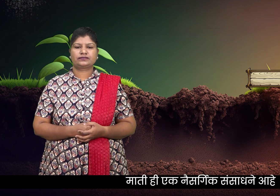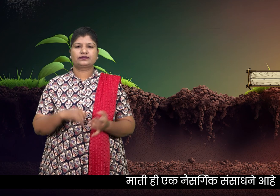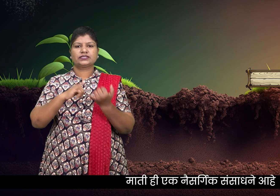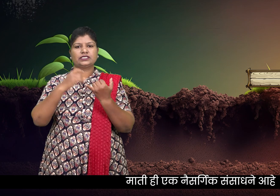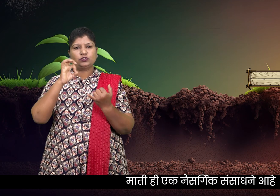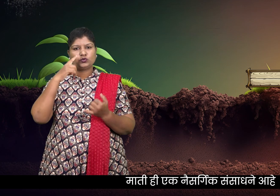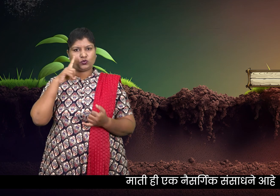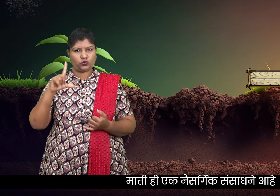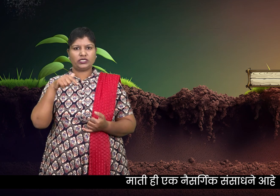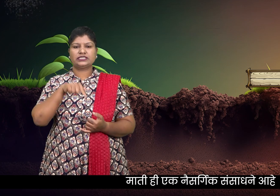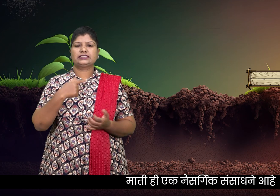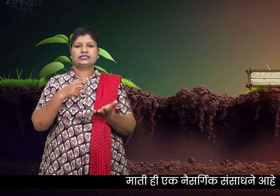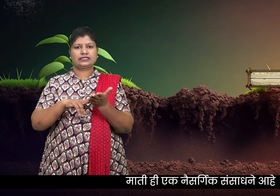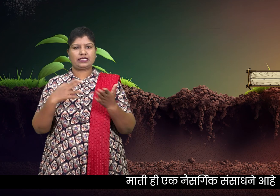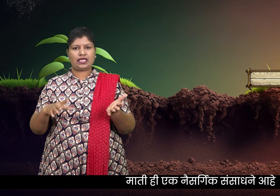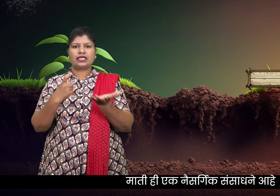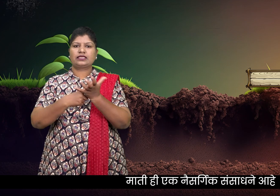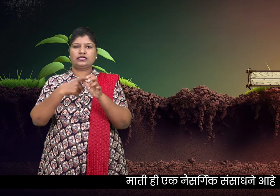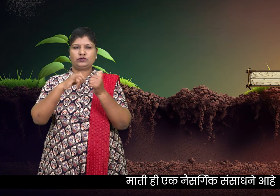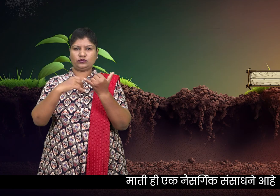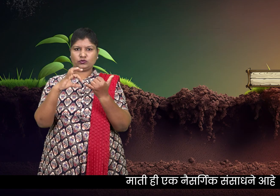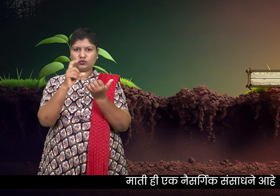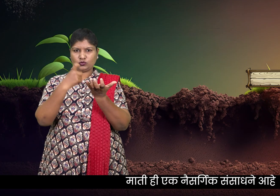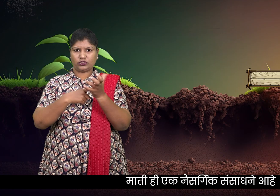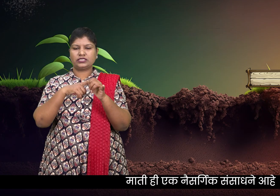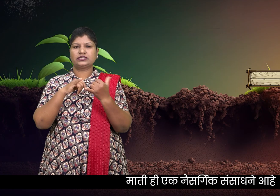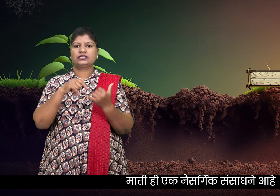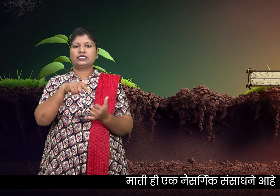माती ही एक नैसर्गिक संसाधने आहे